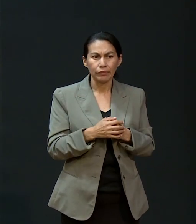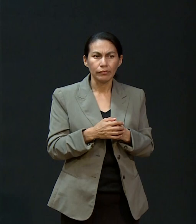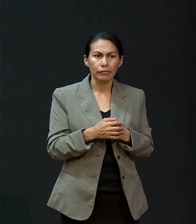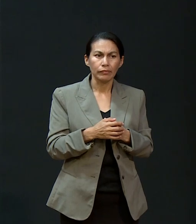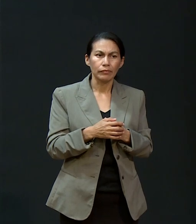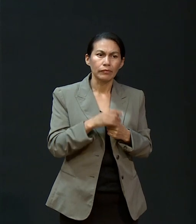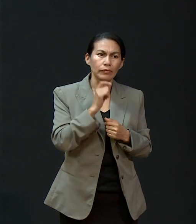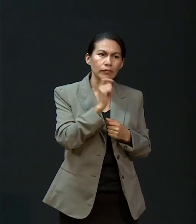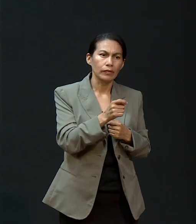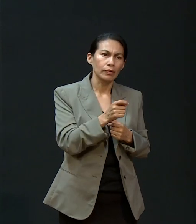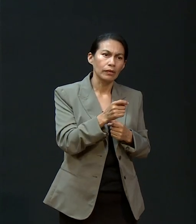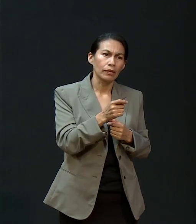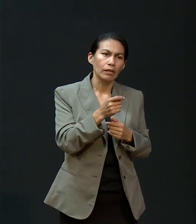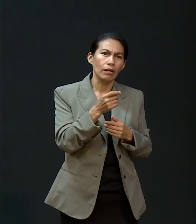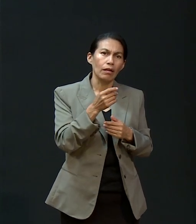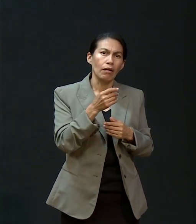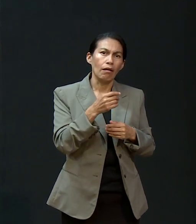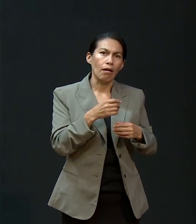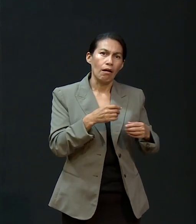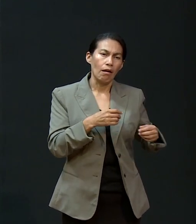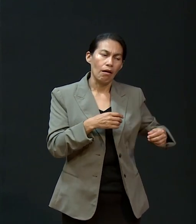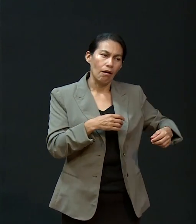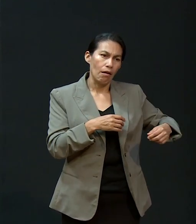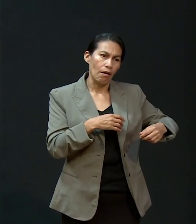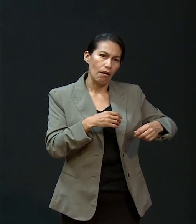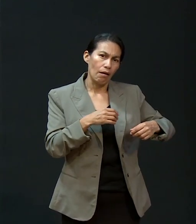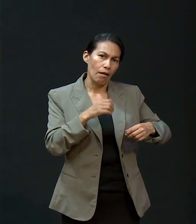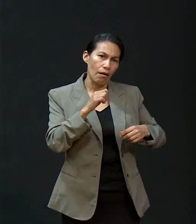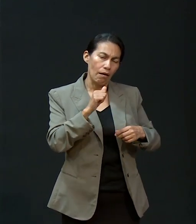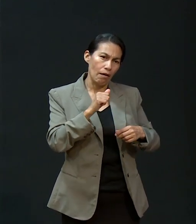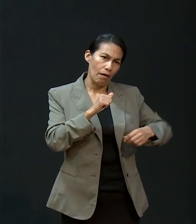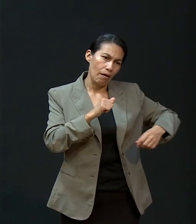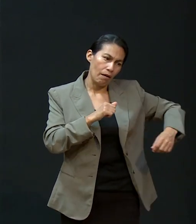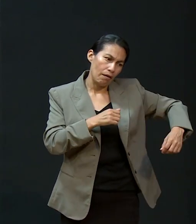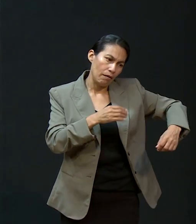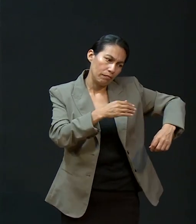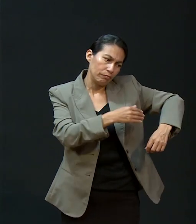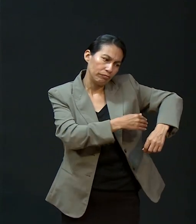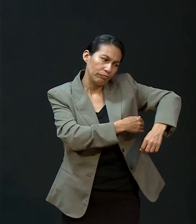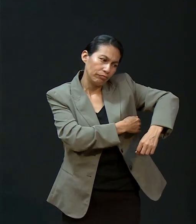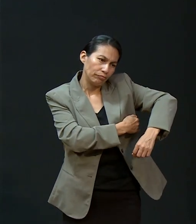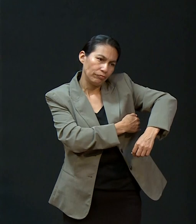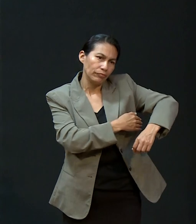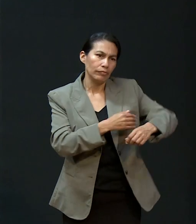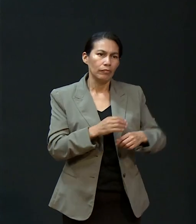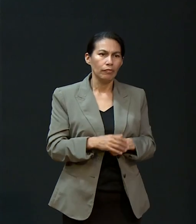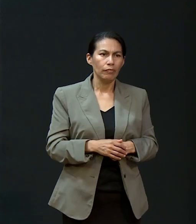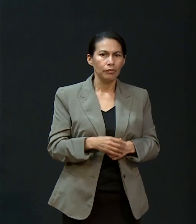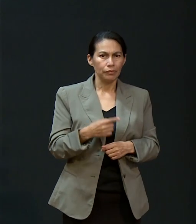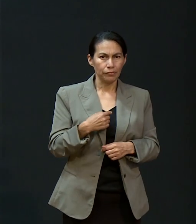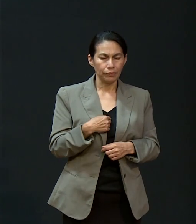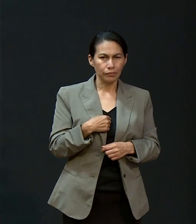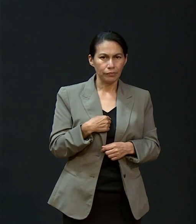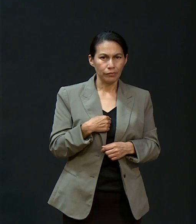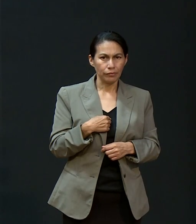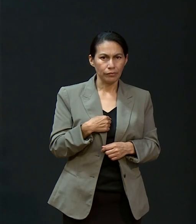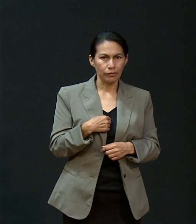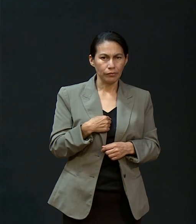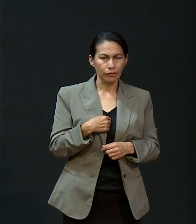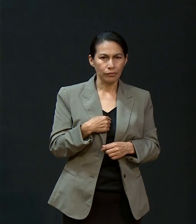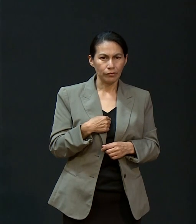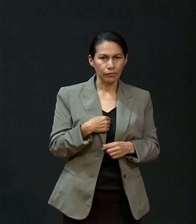diseño se titula de hecho Bajo su ala. Entonces yo realicé una forma abstracta de una ala